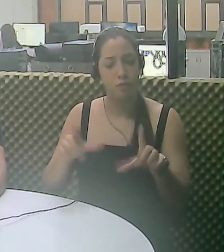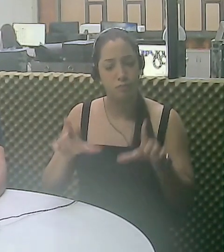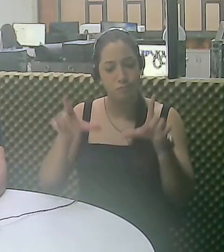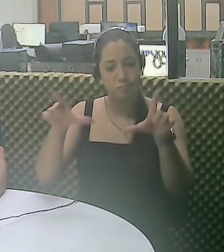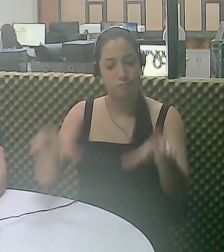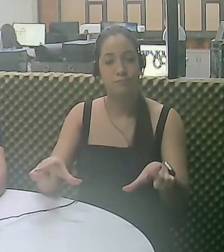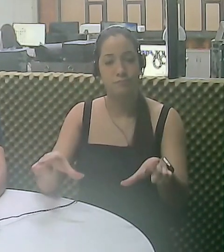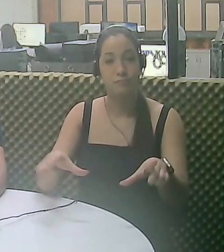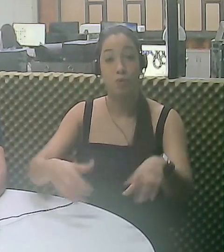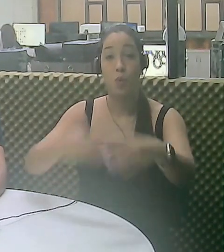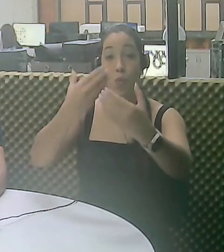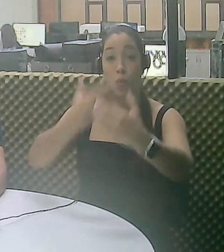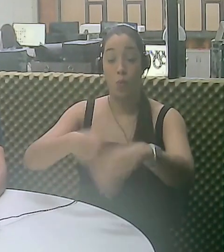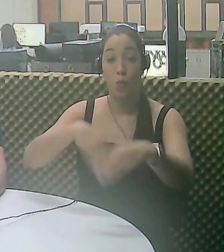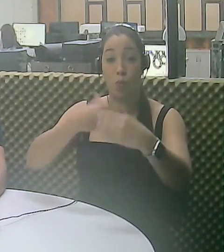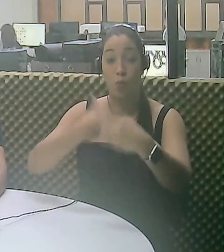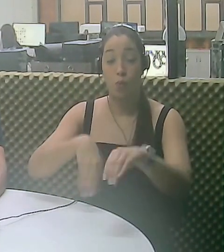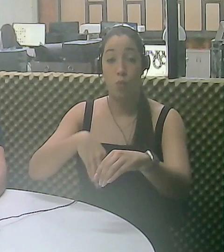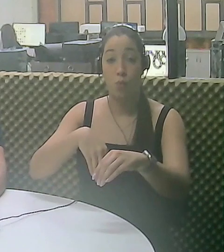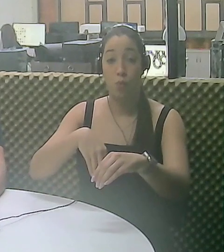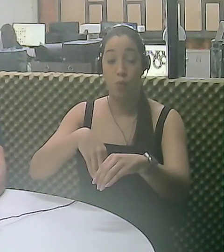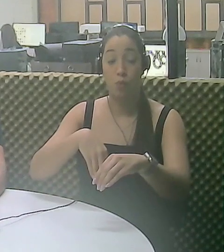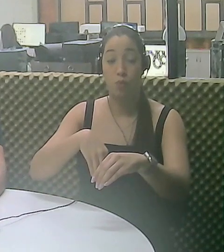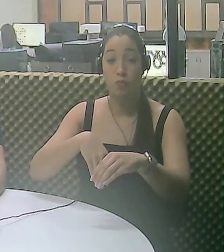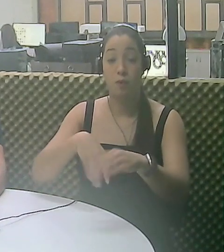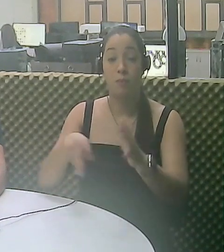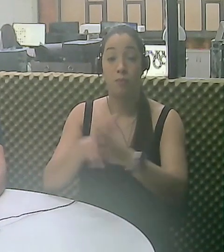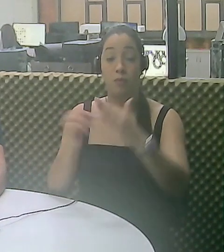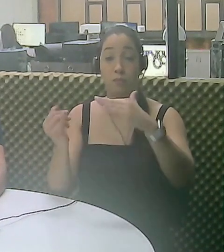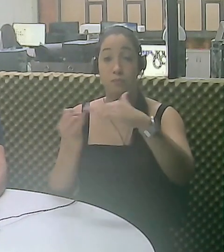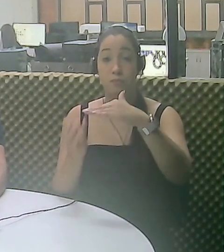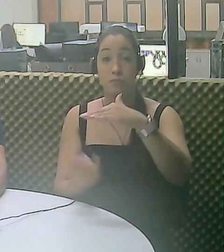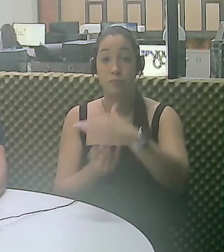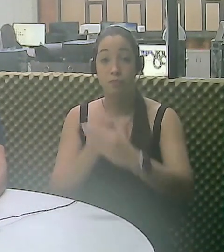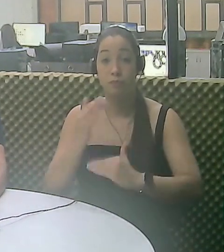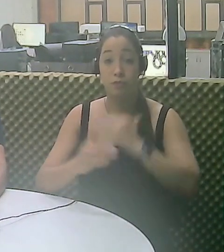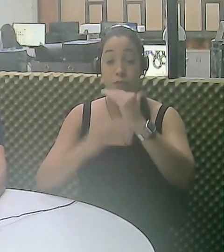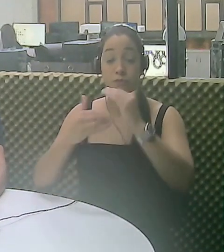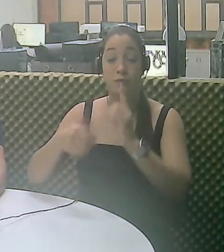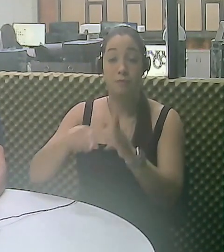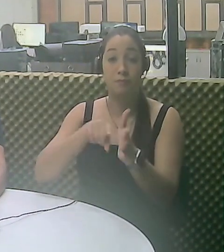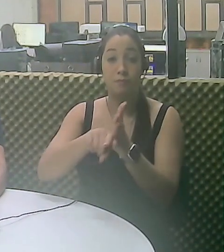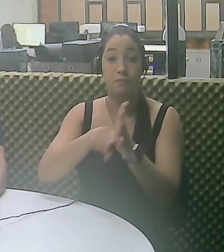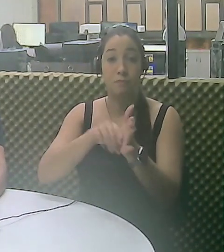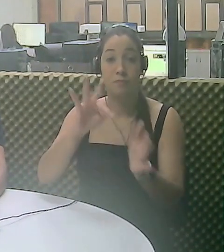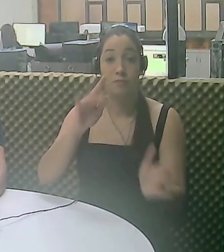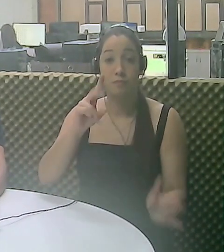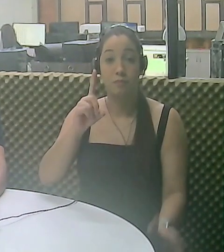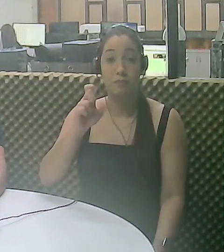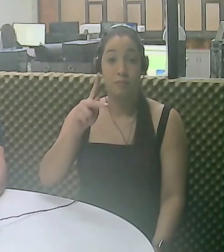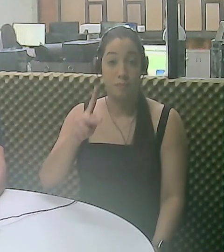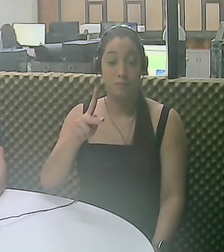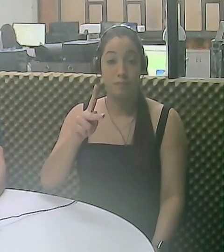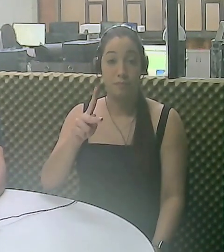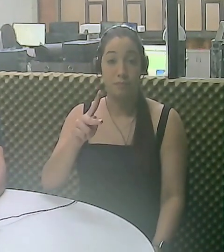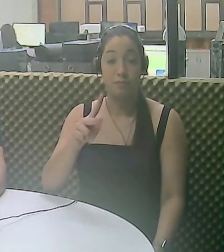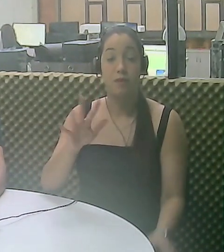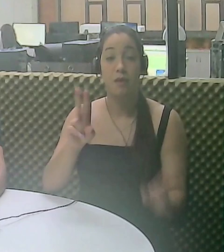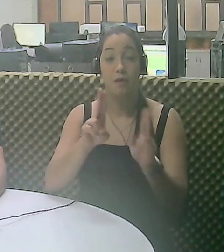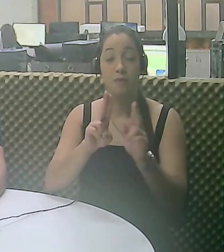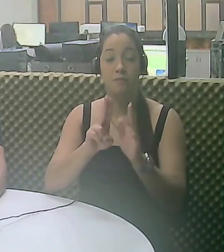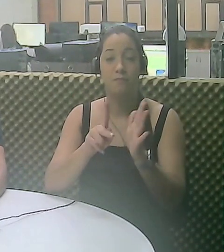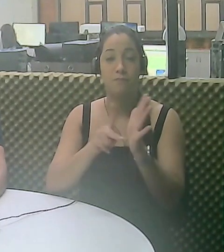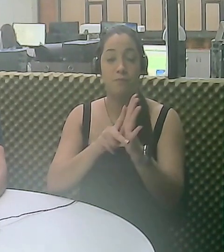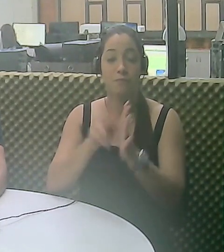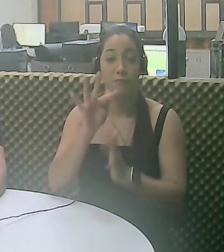títulos. O concurso público será conduzido pela Fundação de Desenvolvimento da Pesquisa, a Fundep, ligada à Universidade Federal